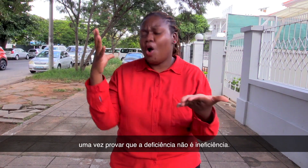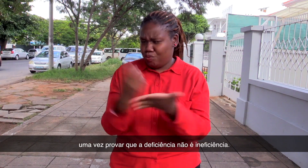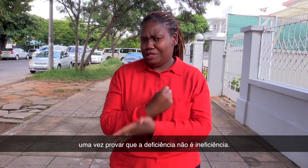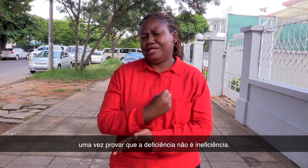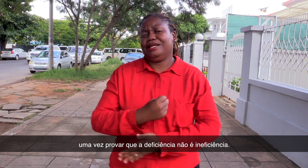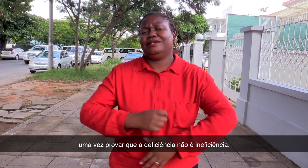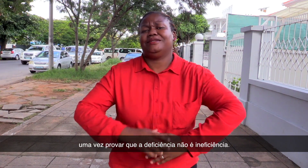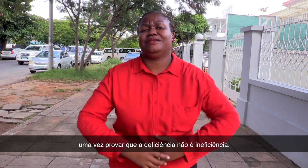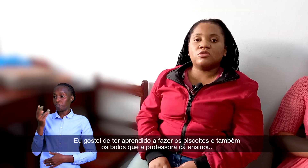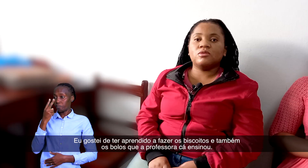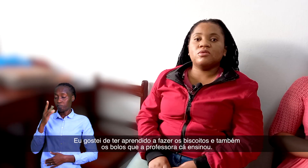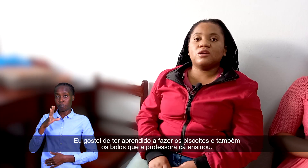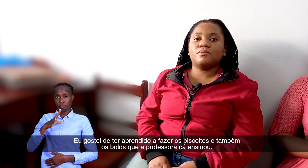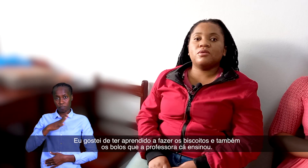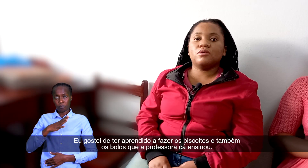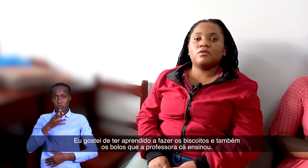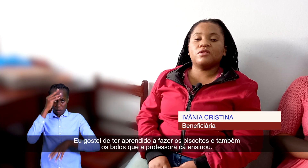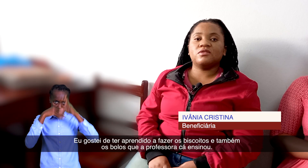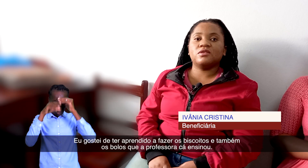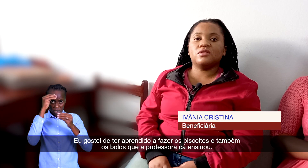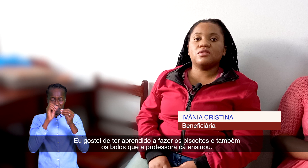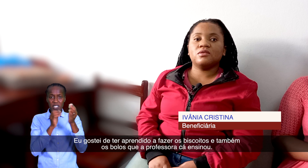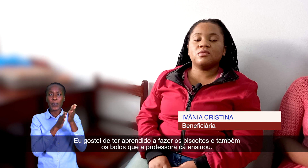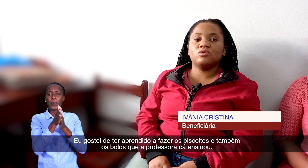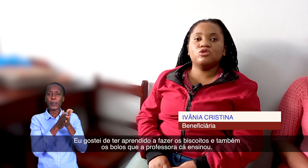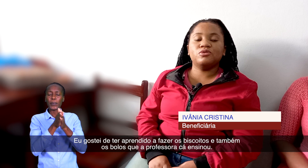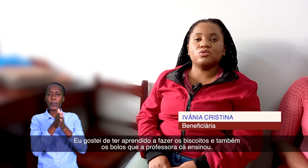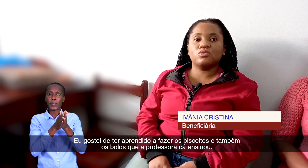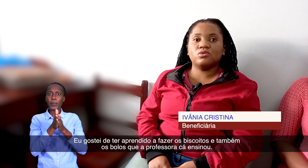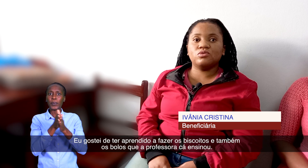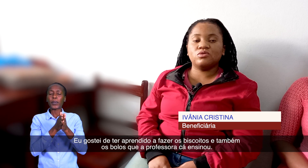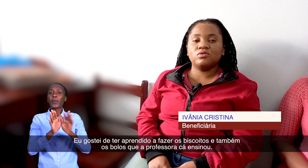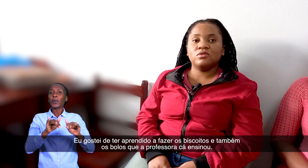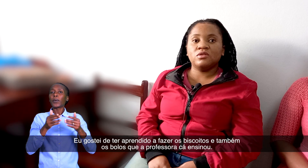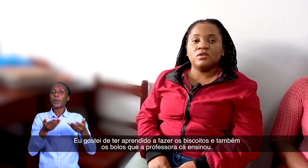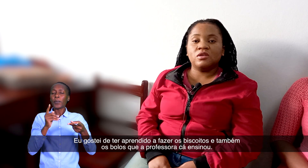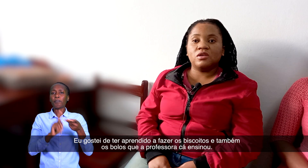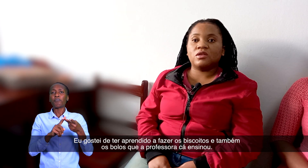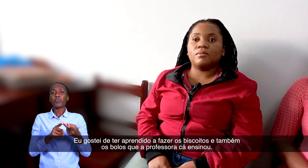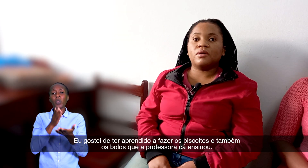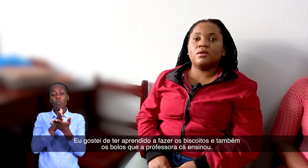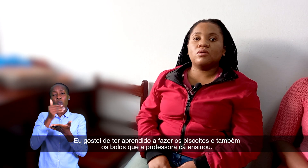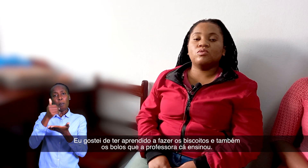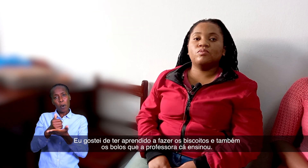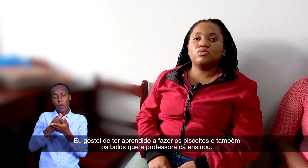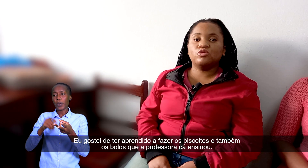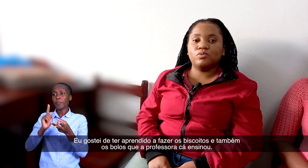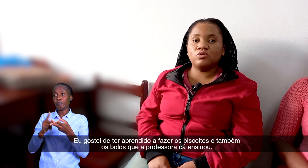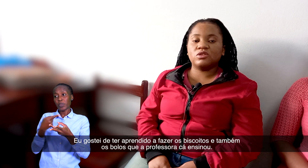é ineficiência. Eu gostei muito de ter aprendido a fazer os biscoitos e também os bolos